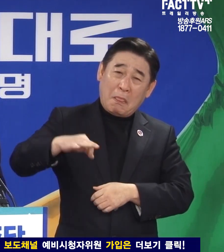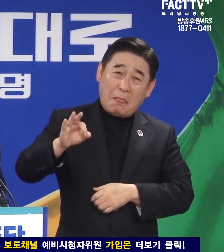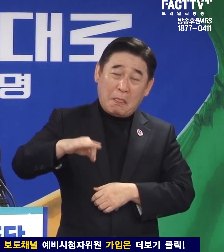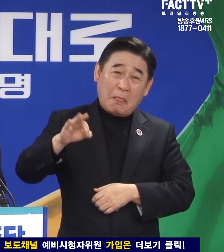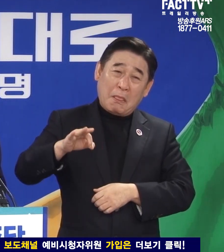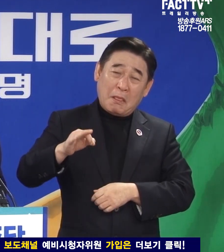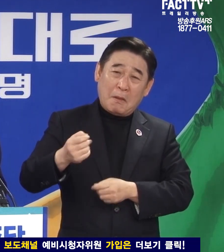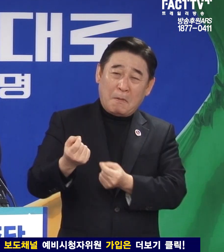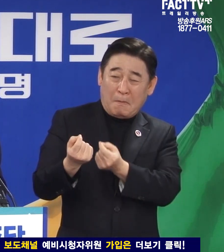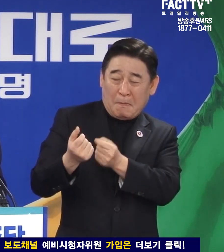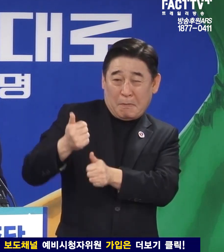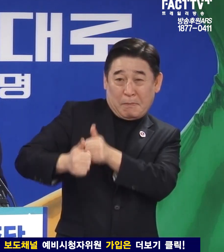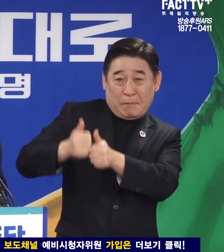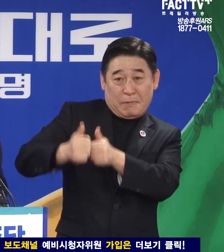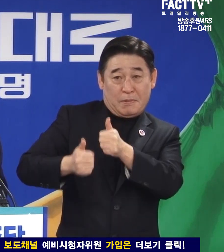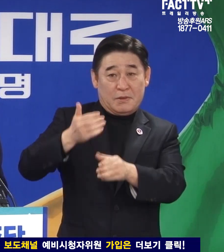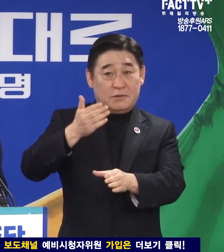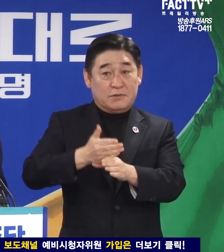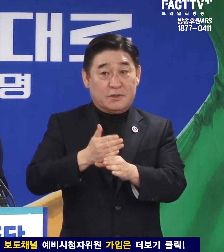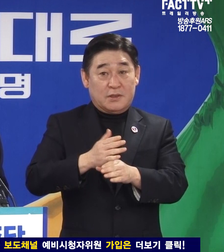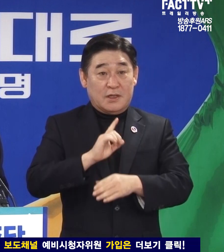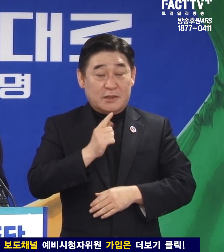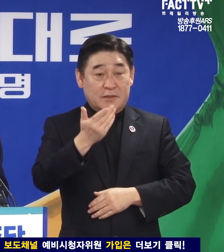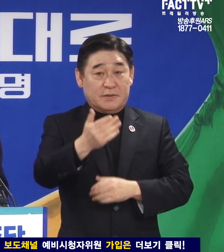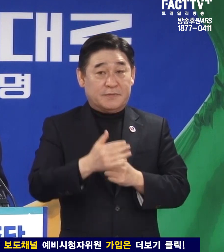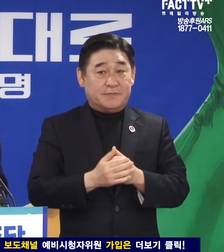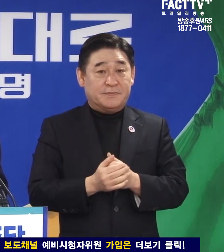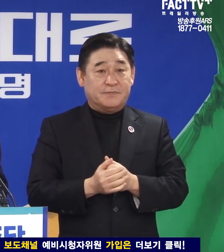붙어 있었다 이렇게 보고 드리면서